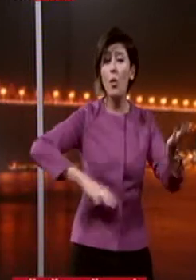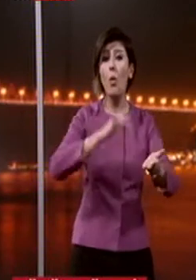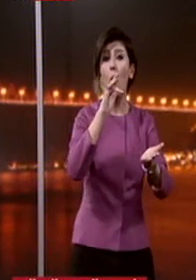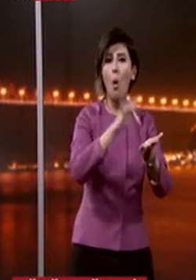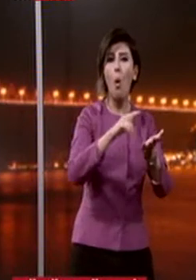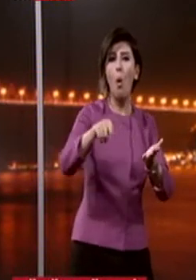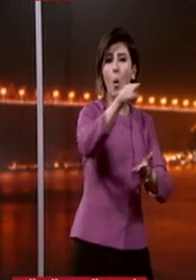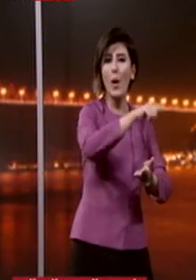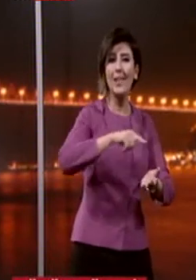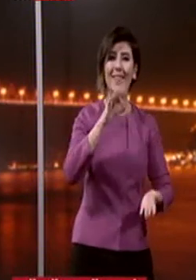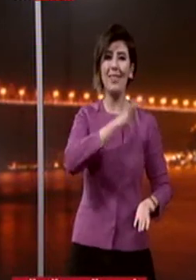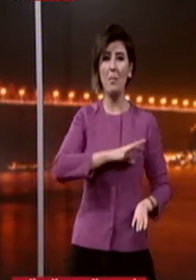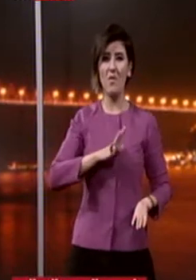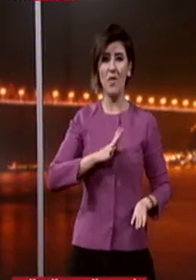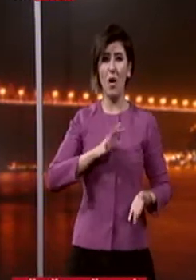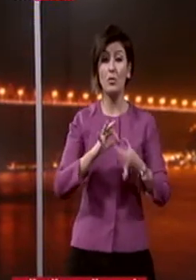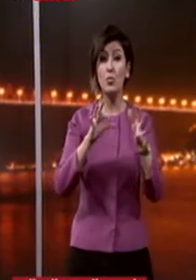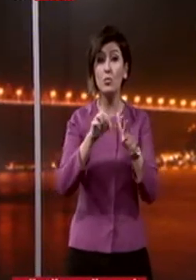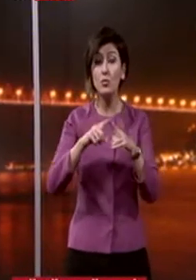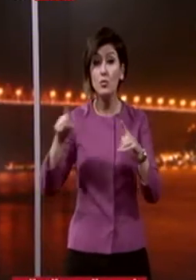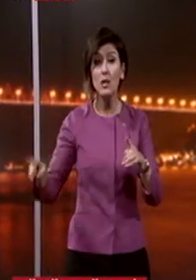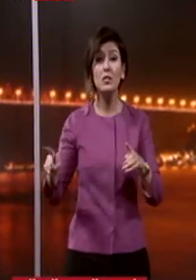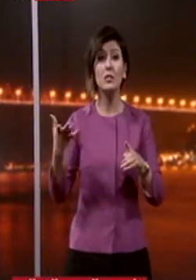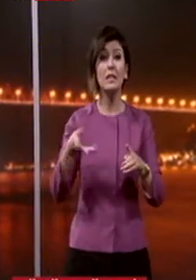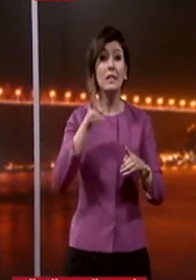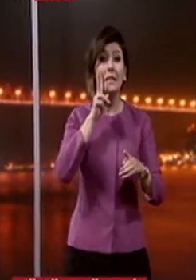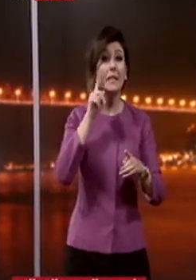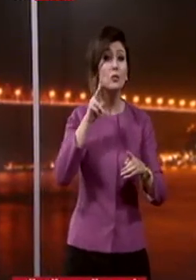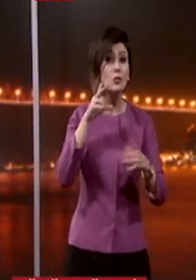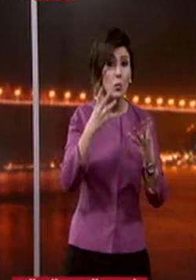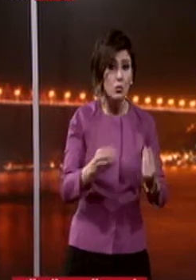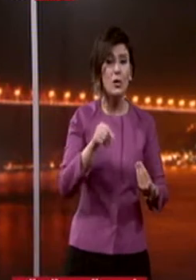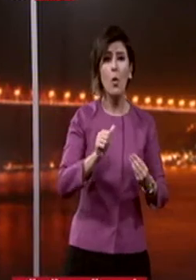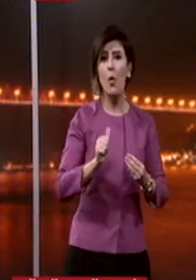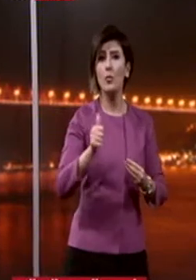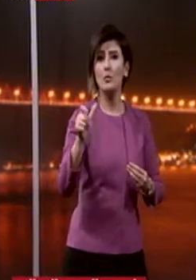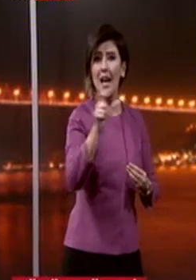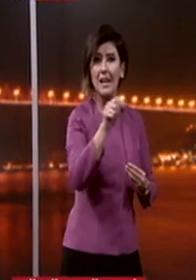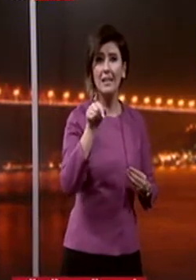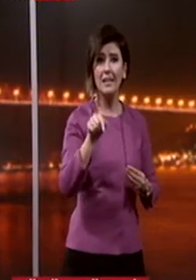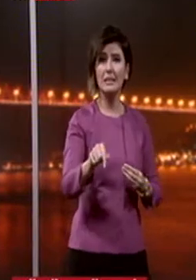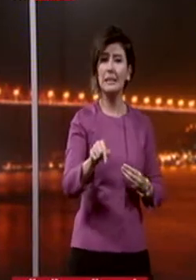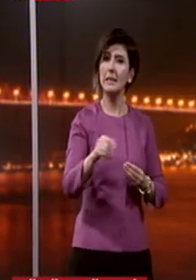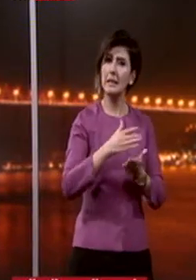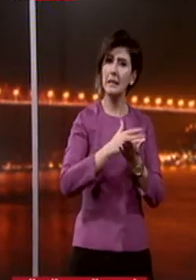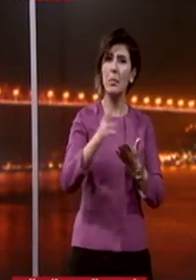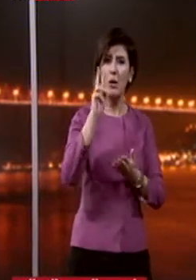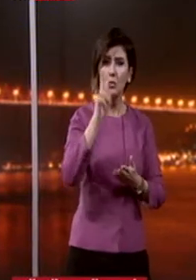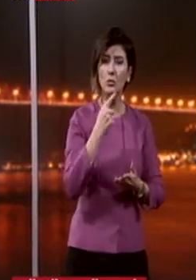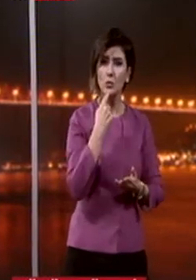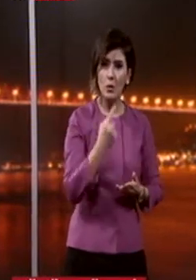oralardan nemalanıyorlar dedi. Çözüm sürecinde nihai neticelerin önümüzdeki aylardan itibaren görüleceğini de söyleyen